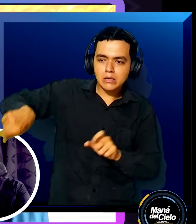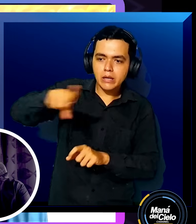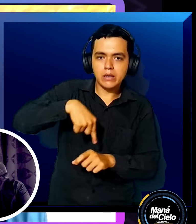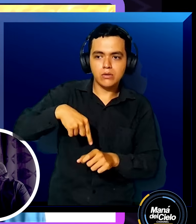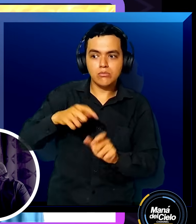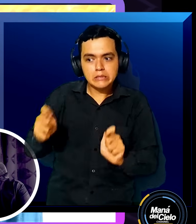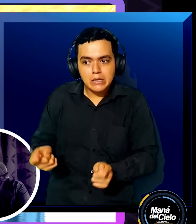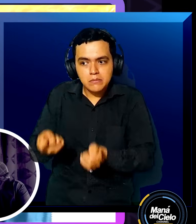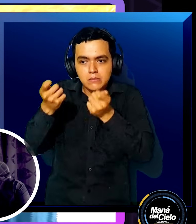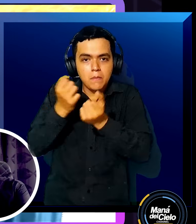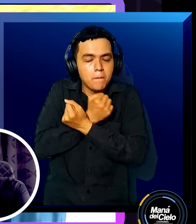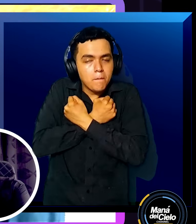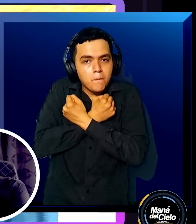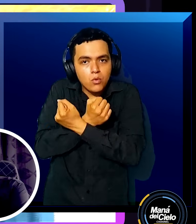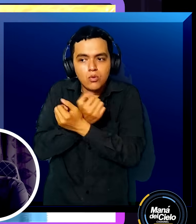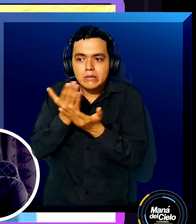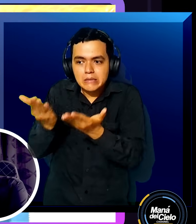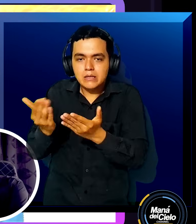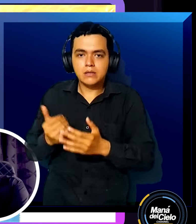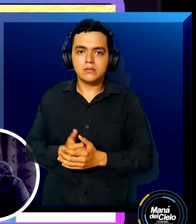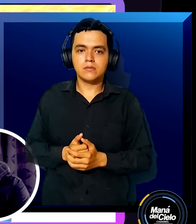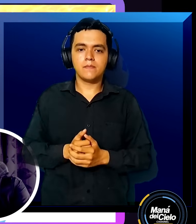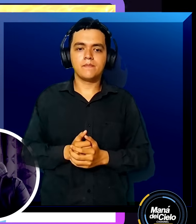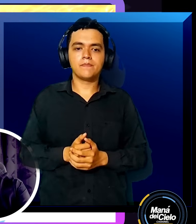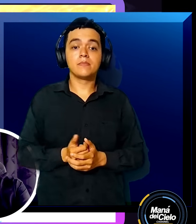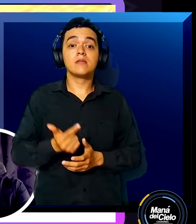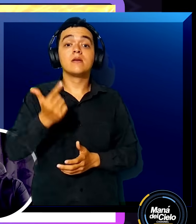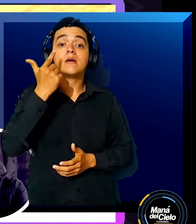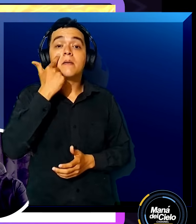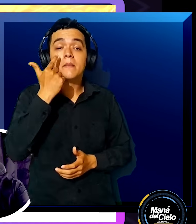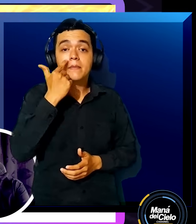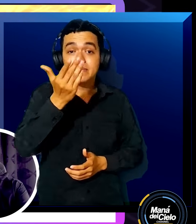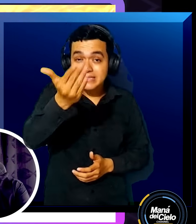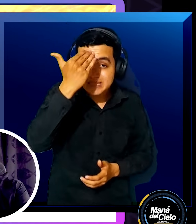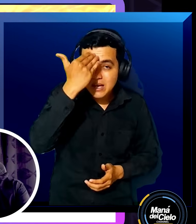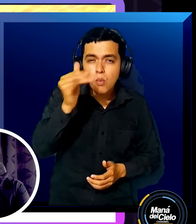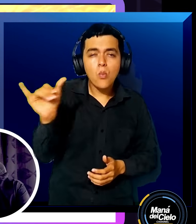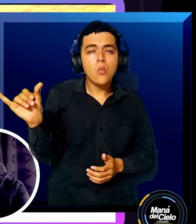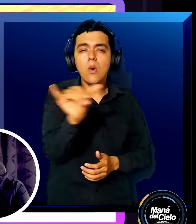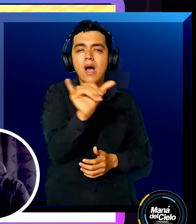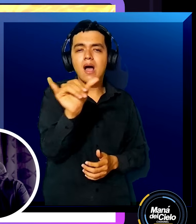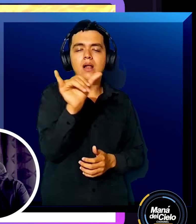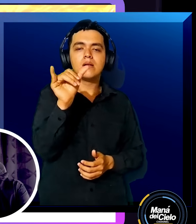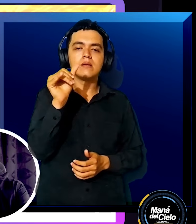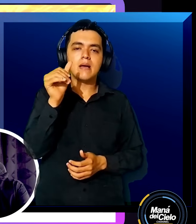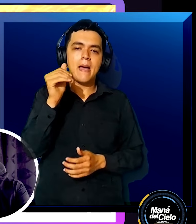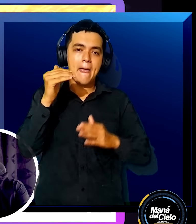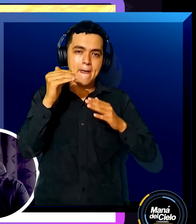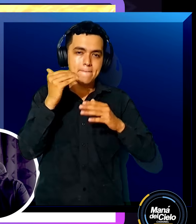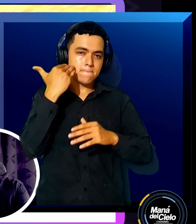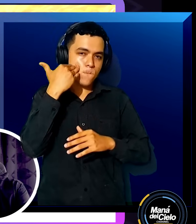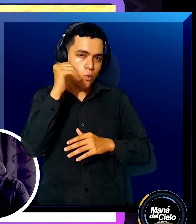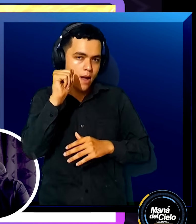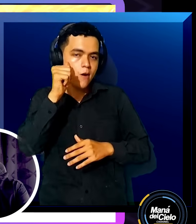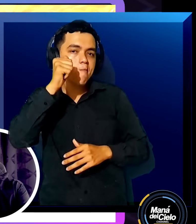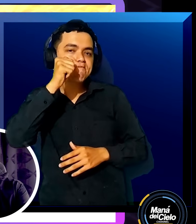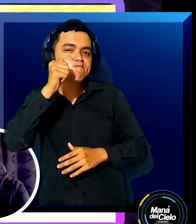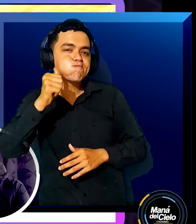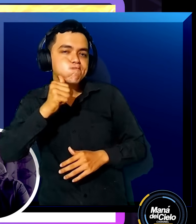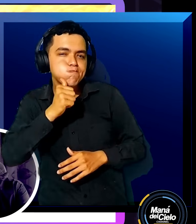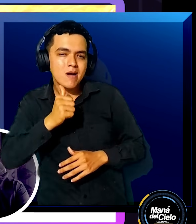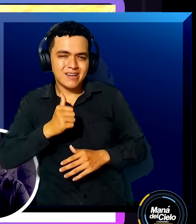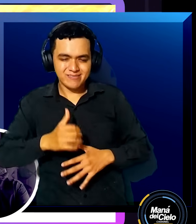Es la que le dicen Marinita chiquita, porque es la que ya me está reemplazando en muchos lugares. Y ella cuando fue a nacer, hermanos, en La